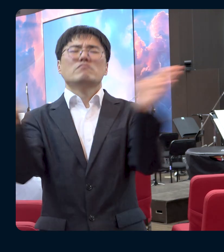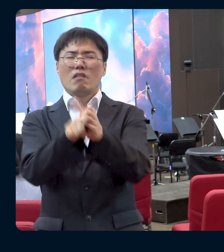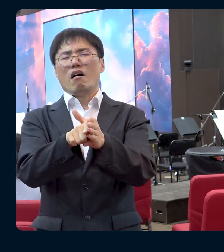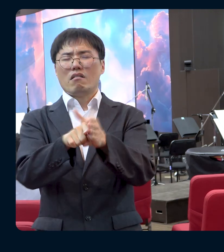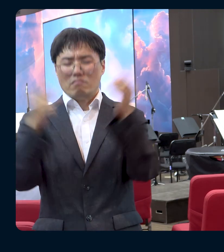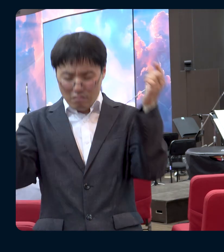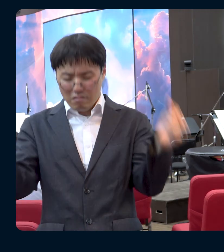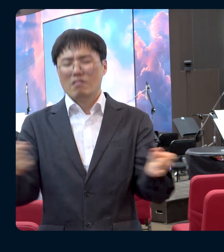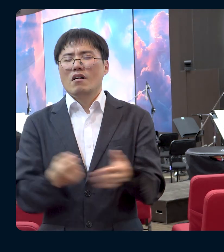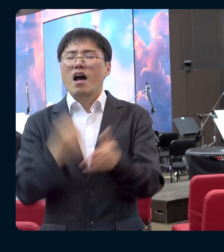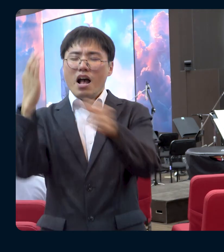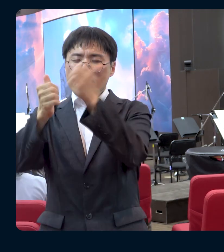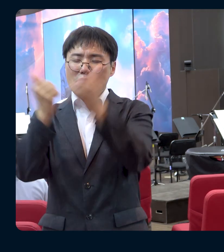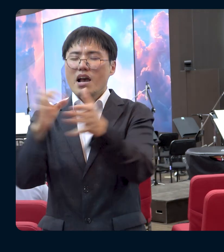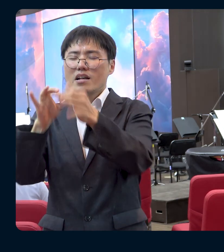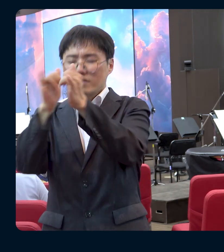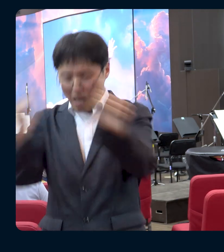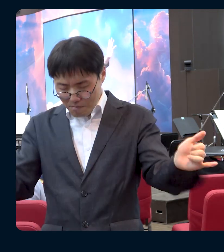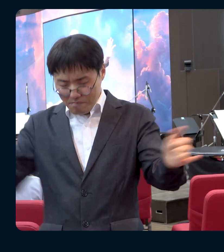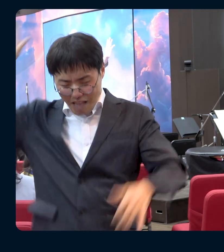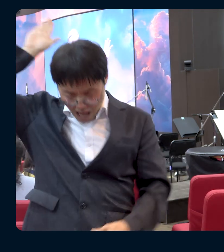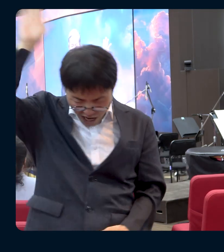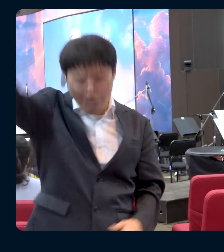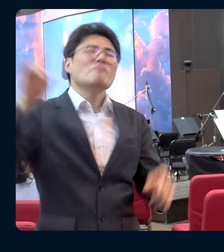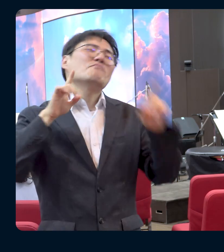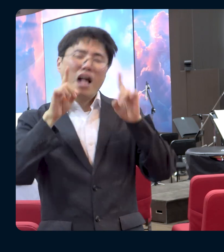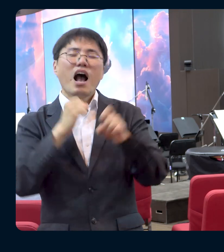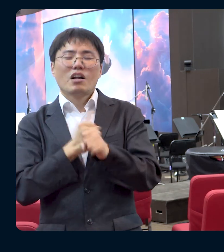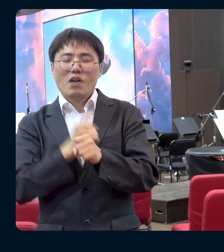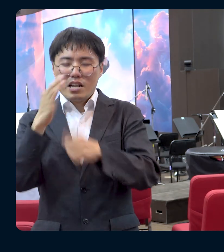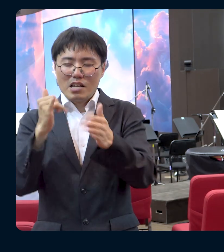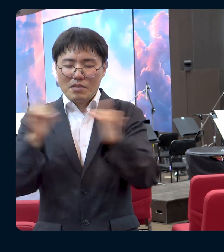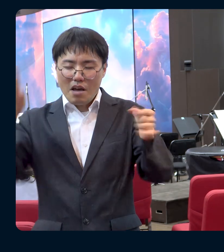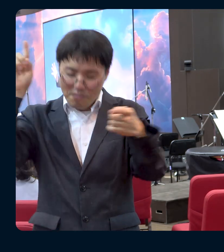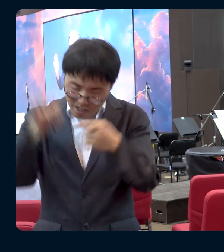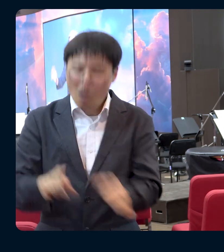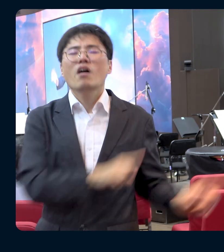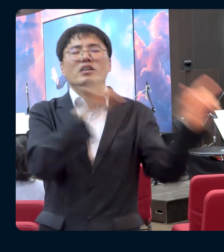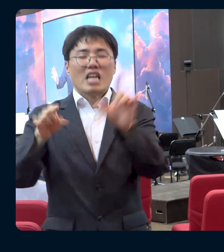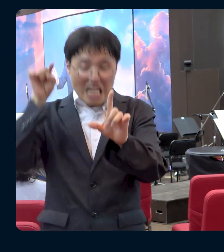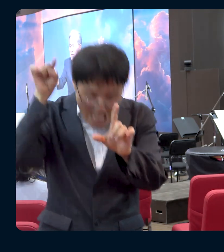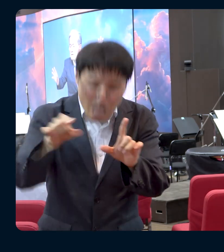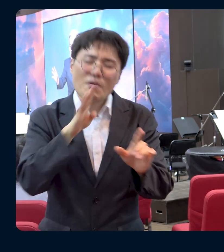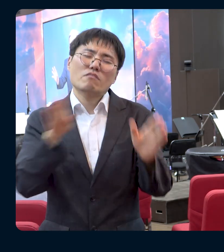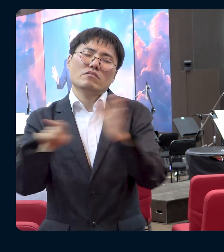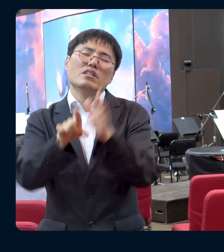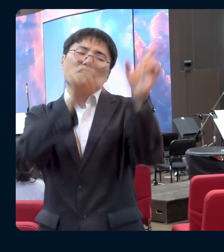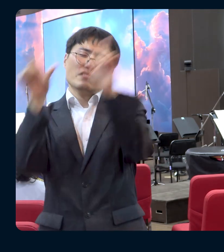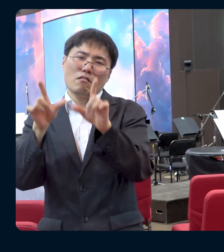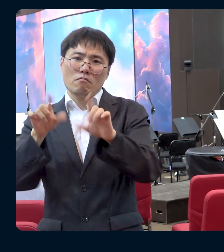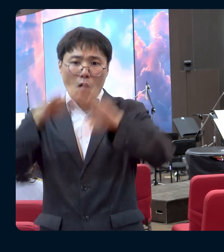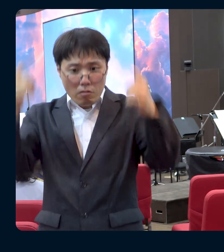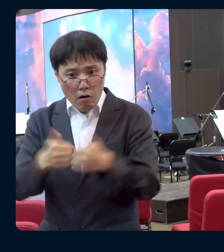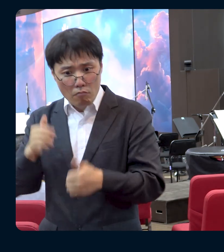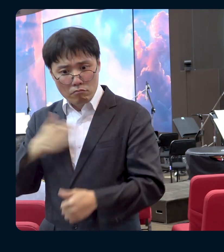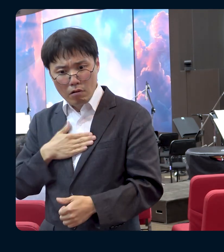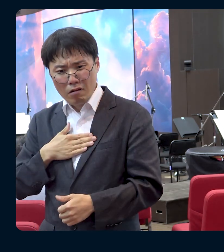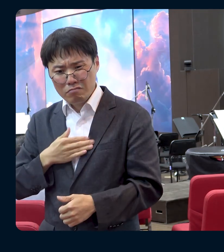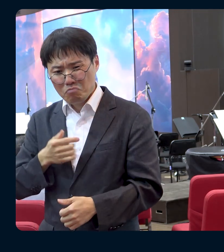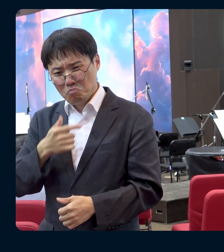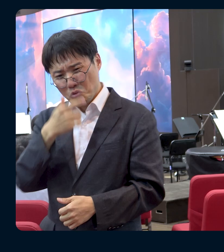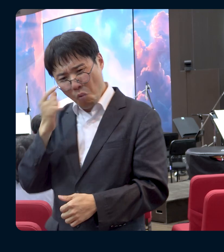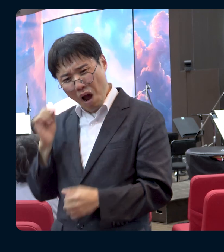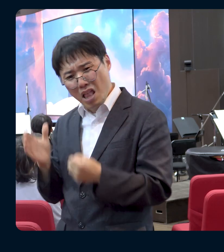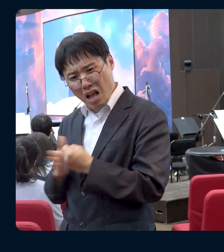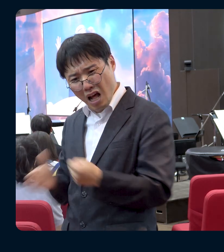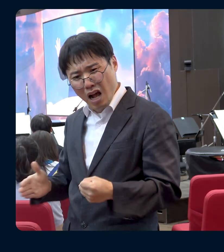여러분, 이게 신앙 아닙니까? 하나님의 사람이라고 말하고 하나님의 사람답게 살려고 애를 쓰는 것이 신앙이지, 반대로